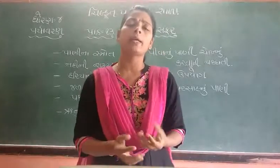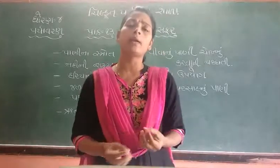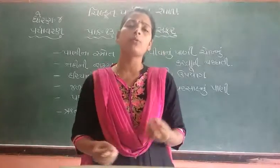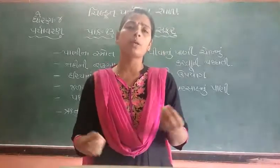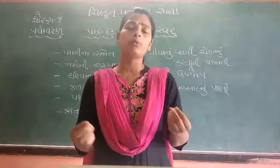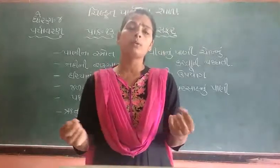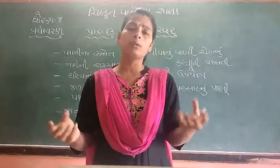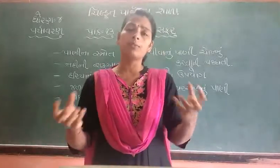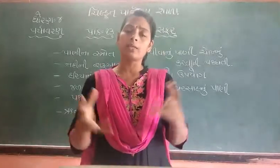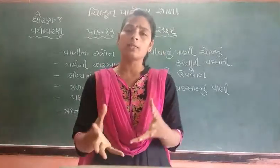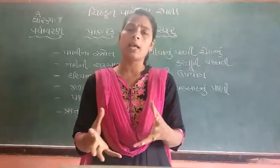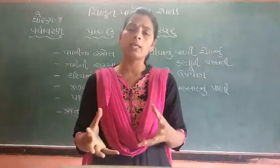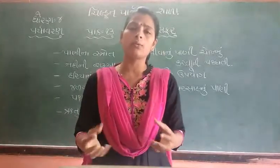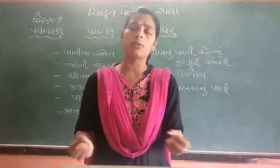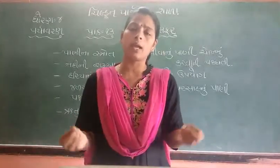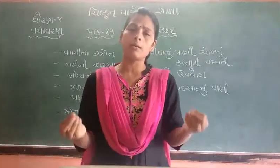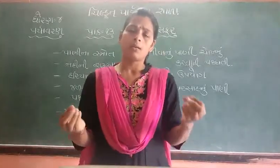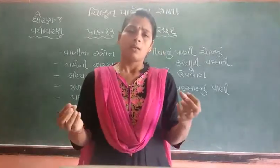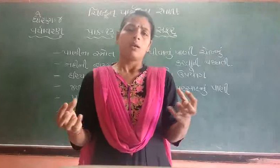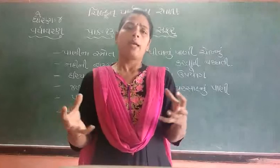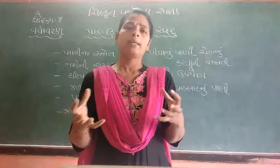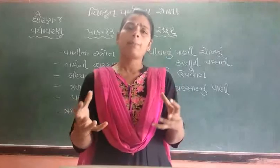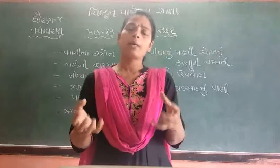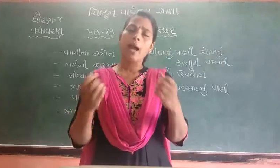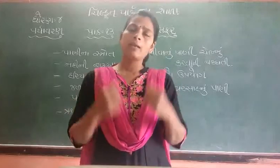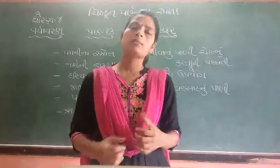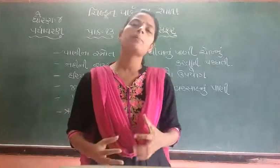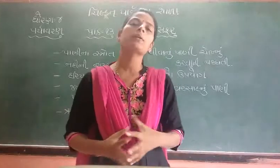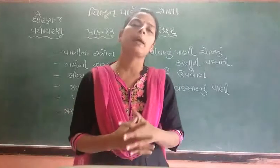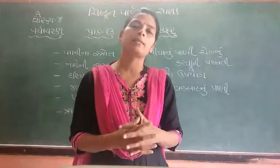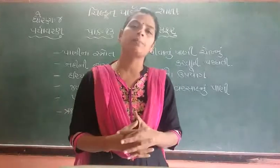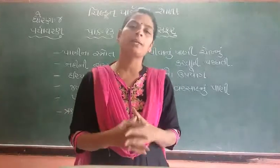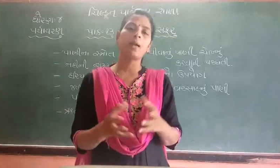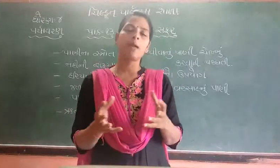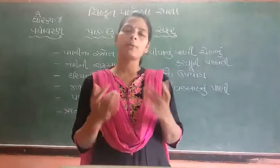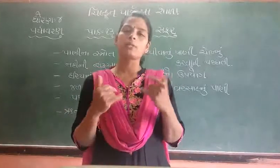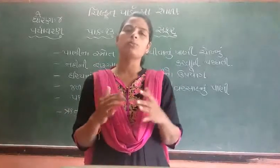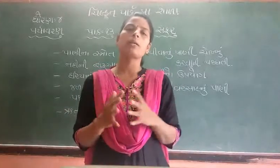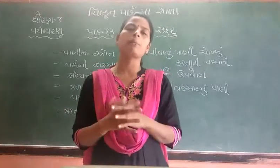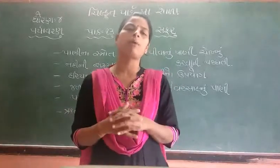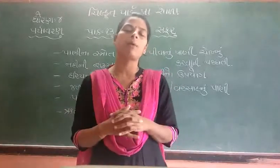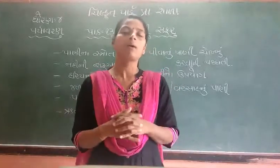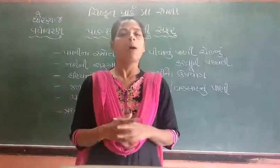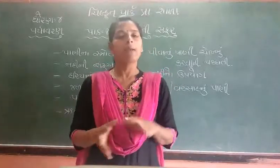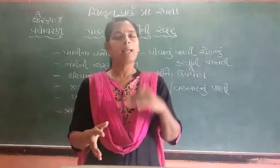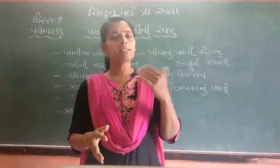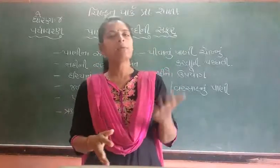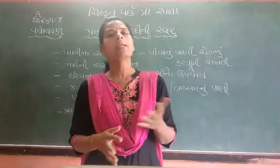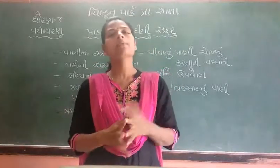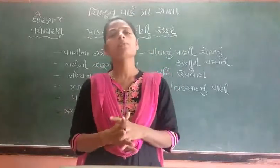ક્યાંક કોઈક એવું અંદર ઇન્ફેક્શન લાગી ગયું, ક્યાંક એની આપણને આડઅસર પણ થાય છે. પરિણામે આપણે સીધું એને પીવામાં, પહેલાના જમાનાની વસ્તુ